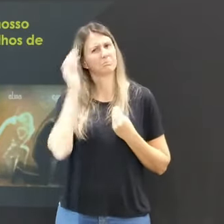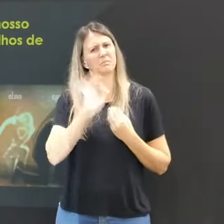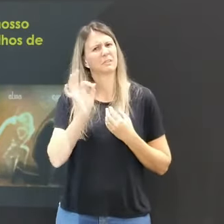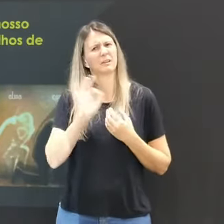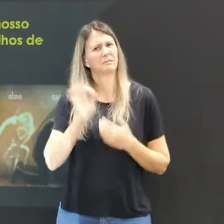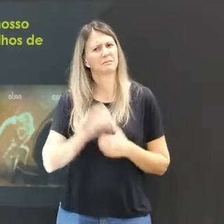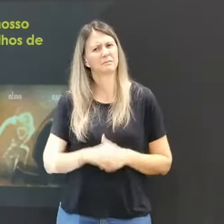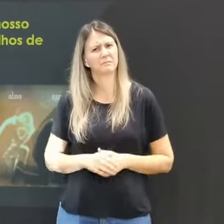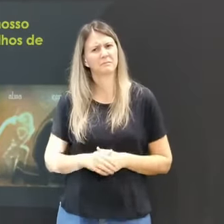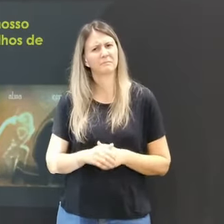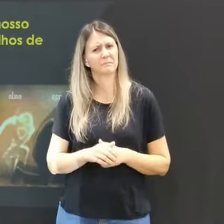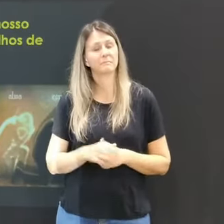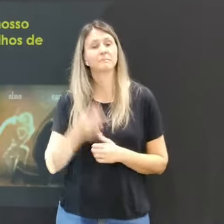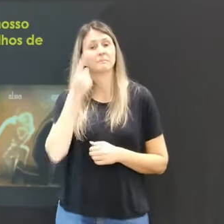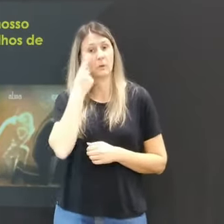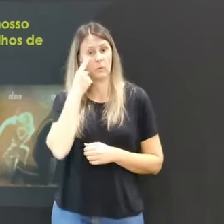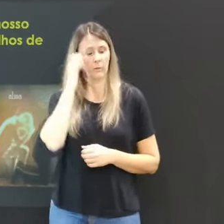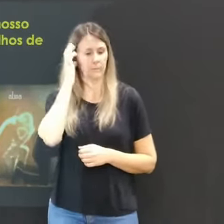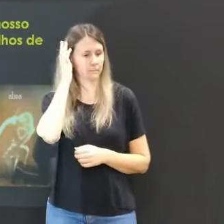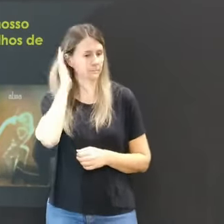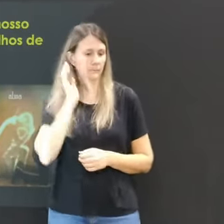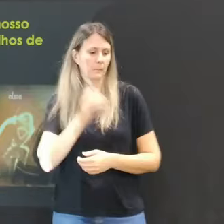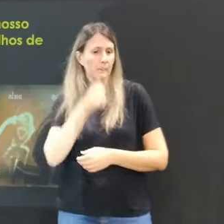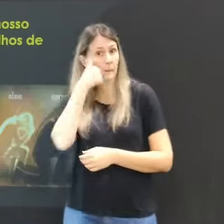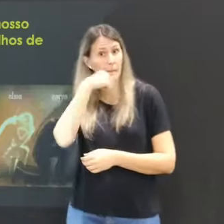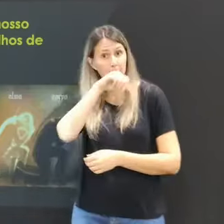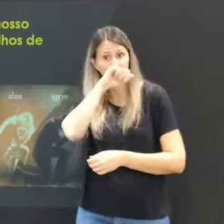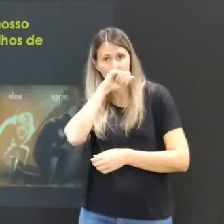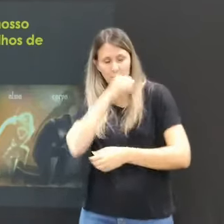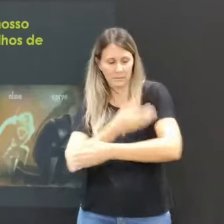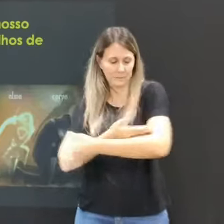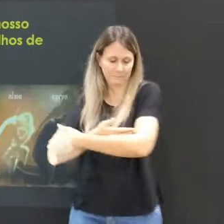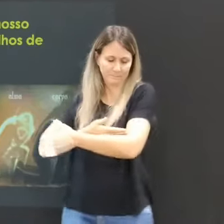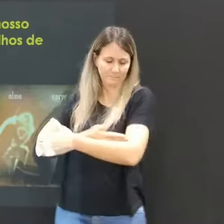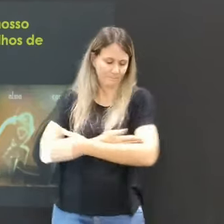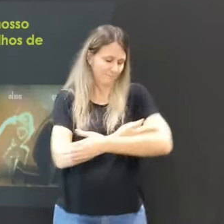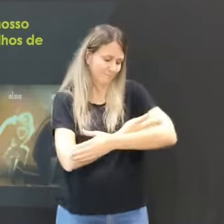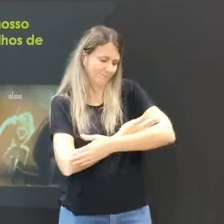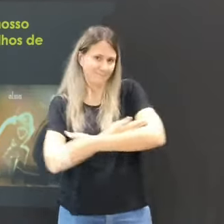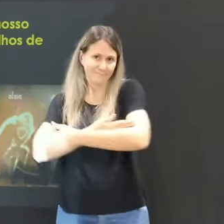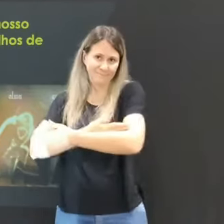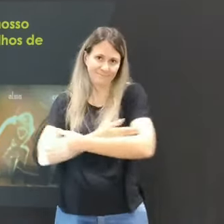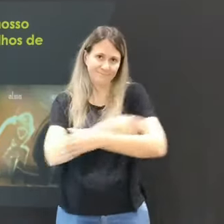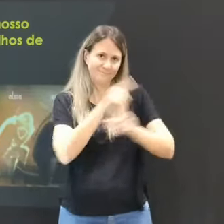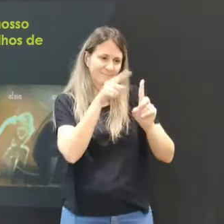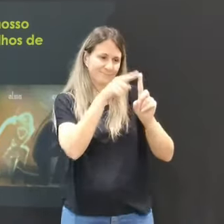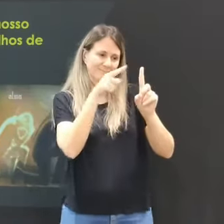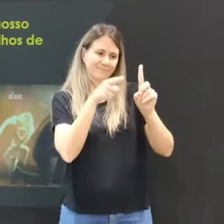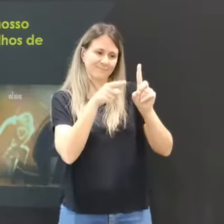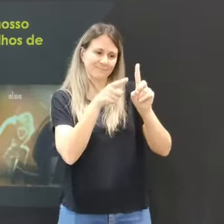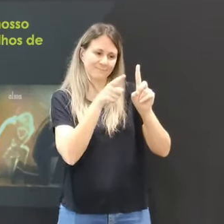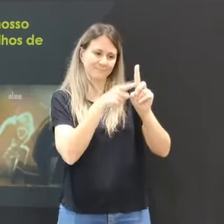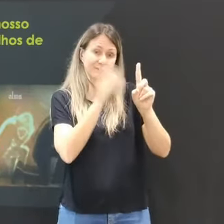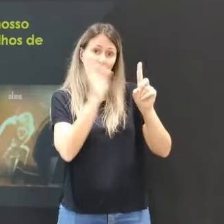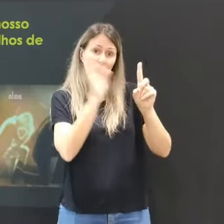Nossa, não é isso. Olha só, vou explicar para você. Por exemplo, a minha mamãe, né? Eu era bebê,